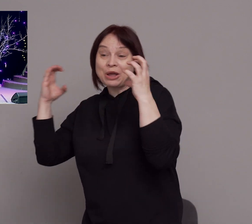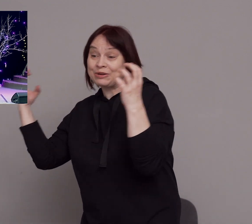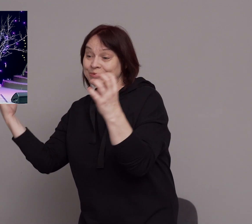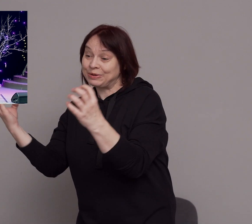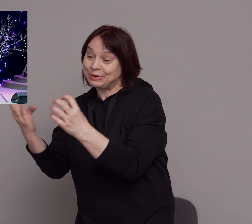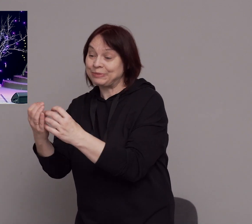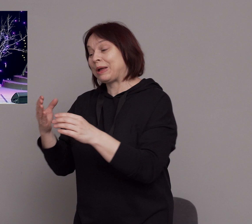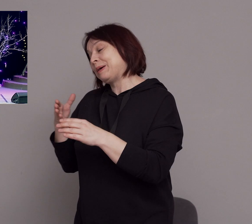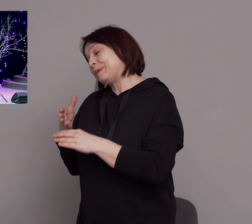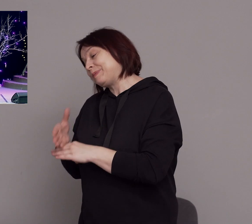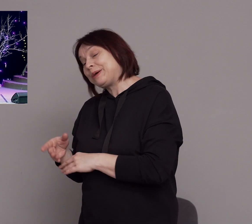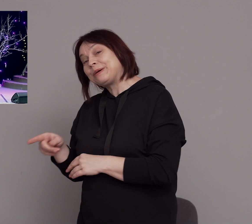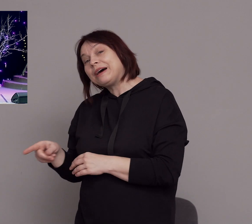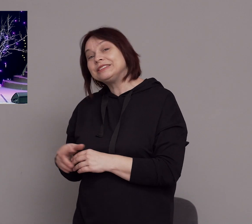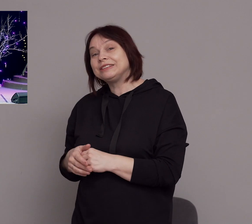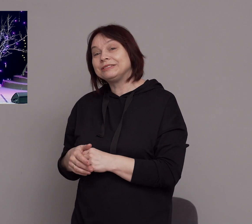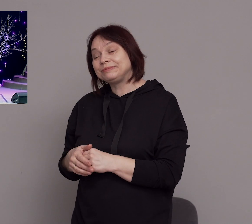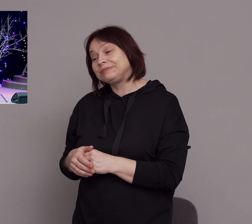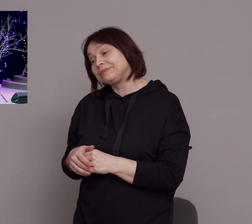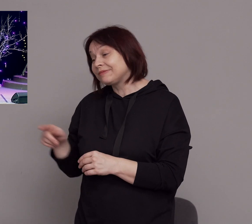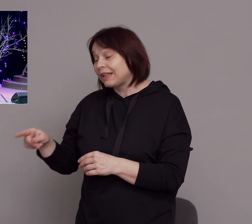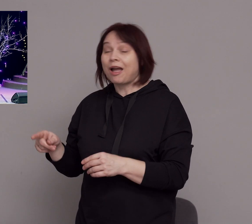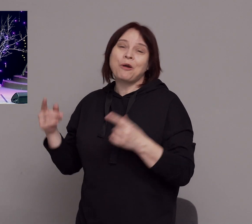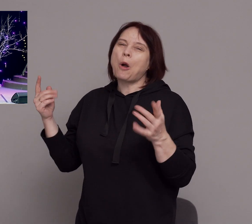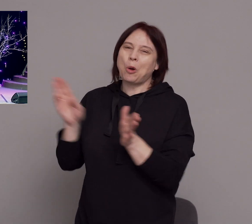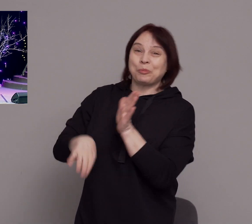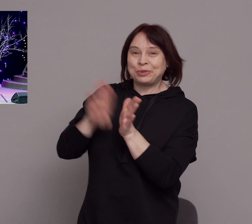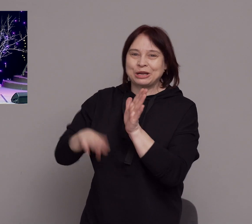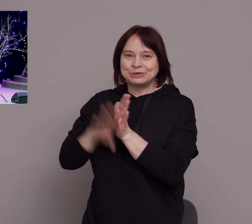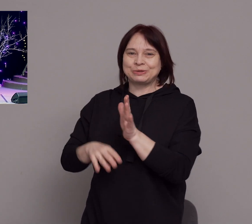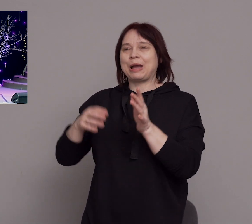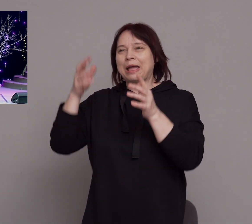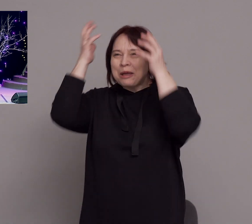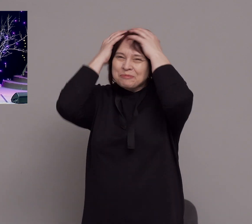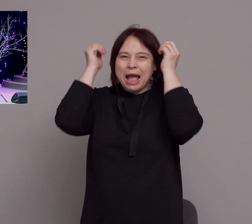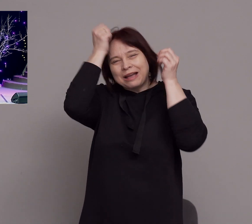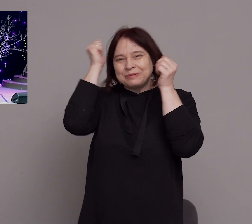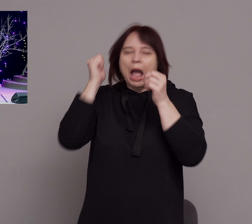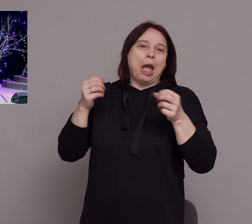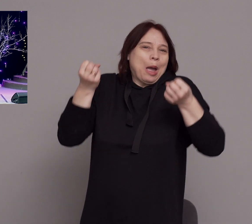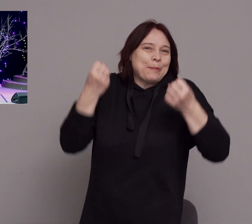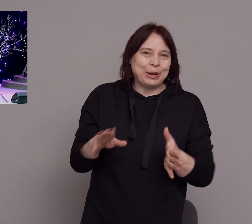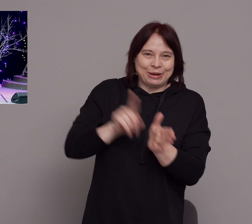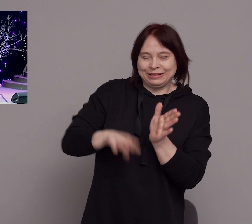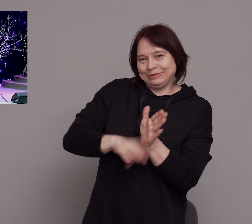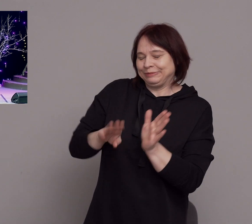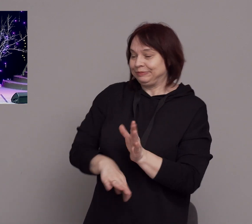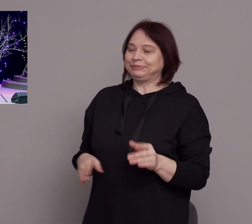надевает на себя какую-то другую одежду, какой-то другой образ, он становится обычным, как все. И нам очень интересно за этим